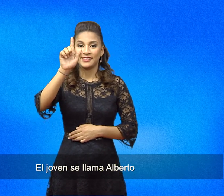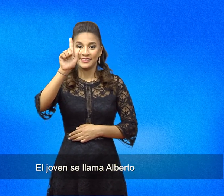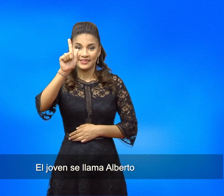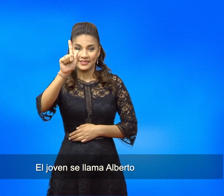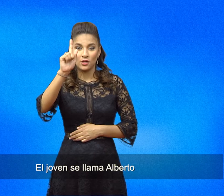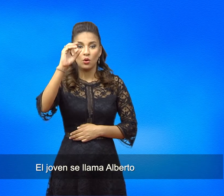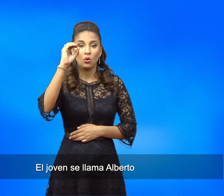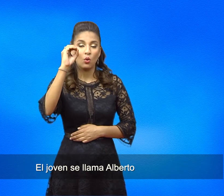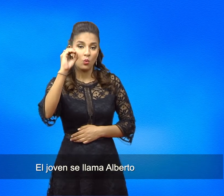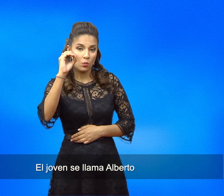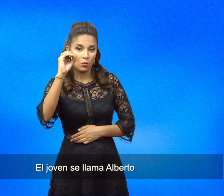alberto